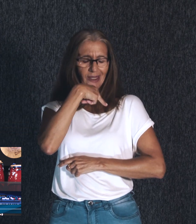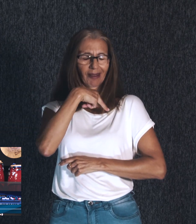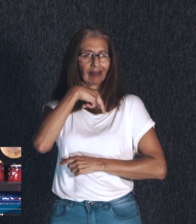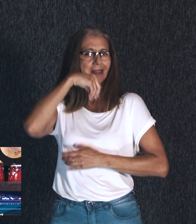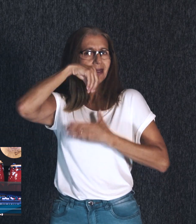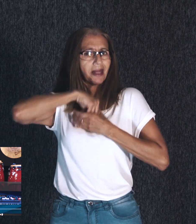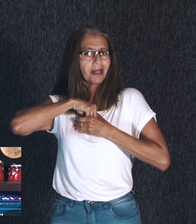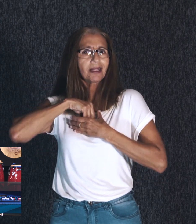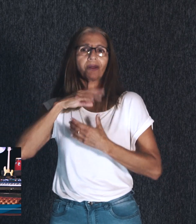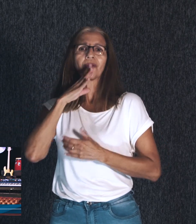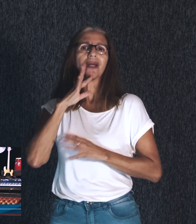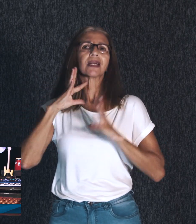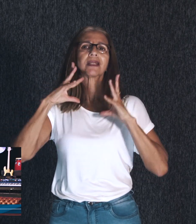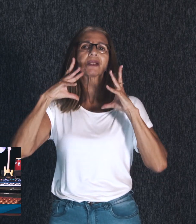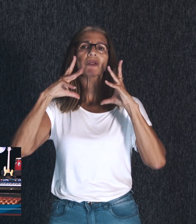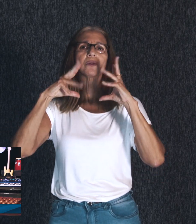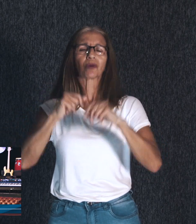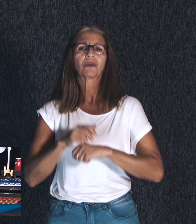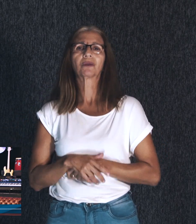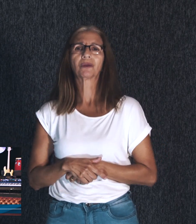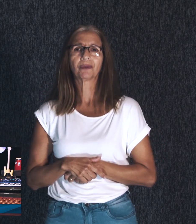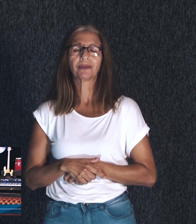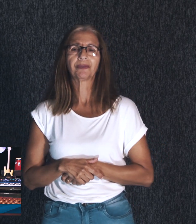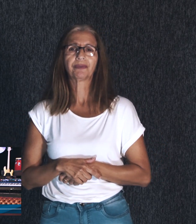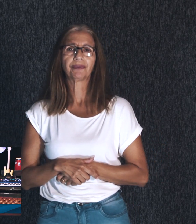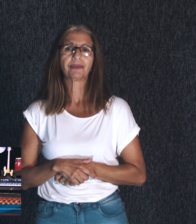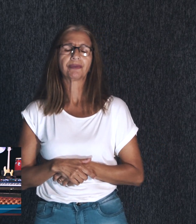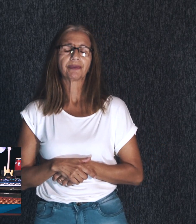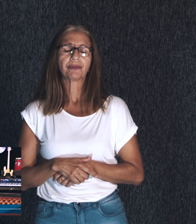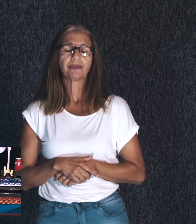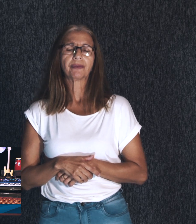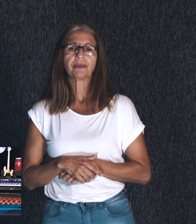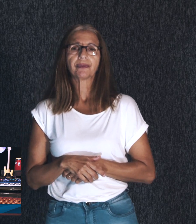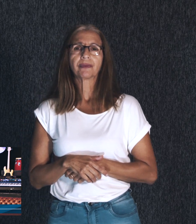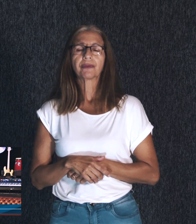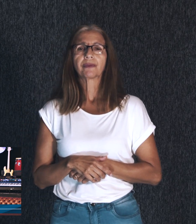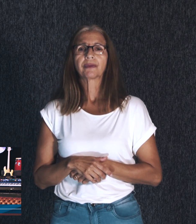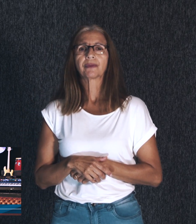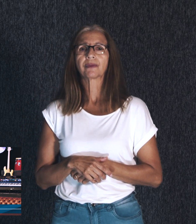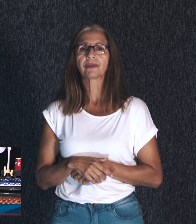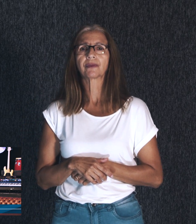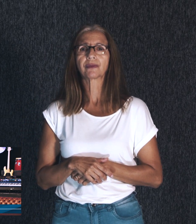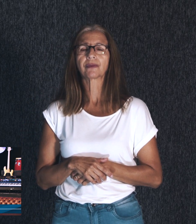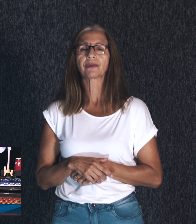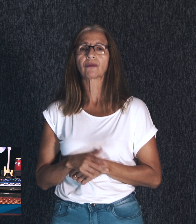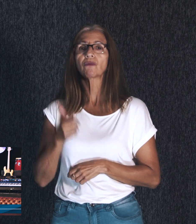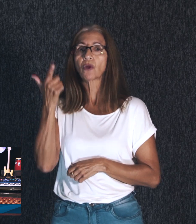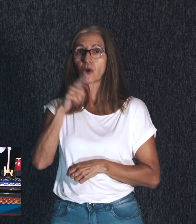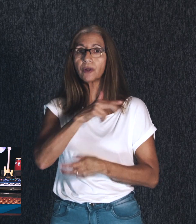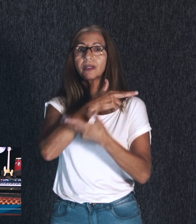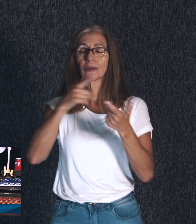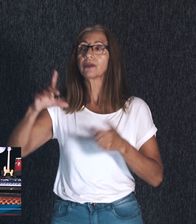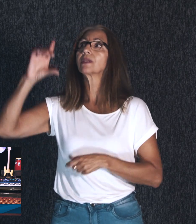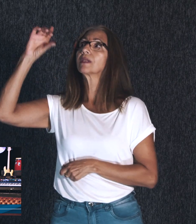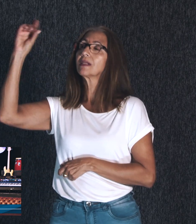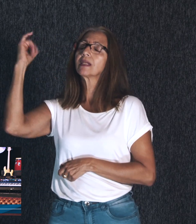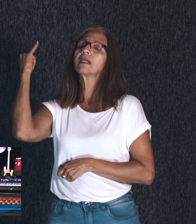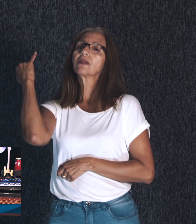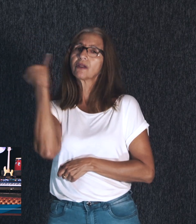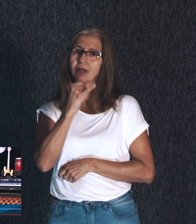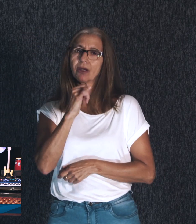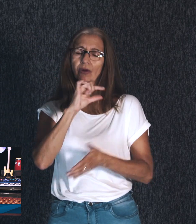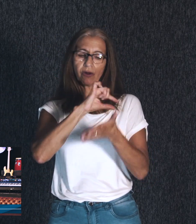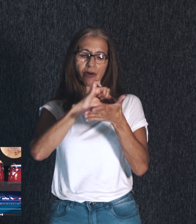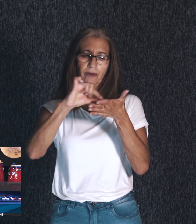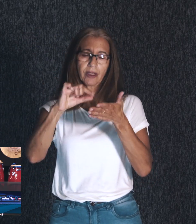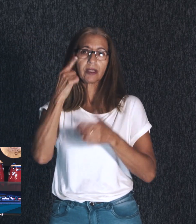Glória a Deus. Mas ainda há uma outra declaração nesse próprio versículo 1